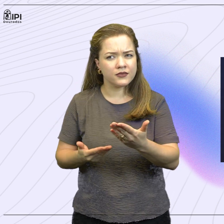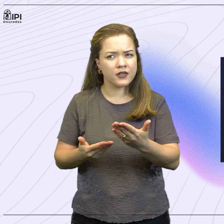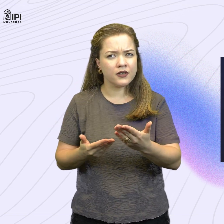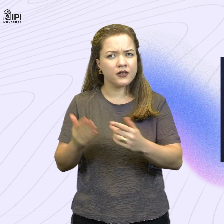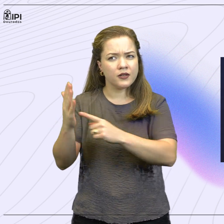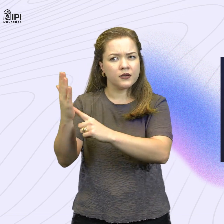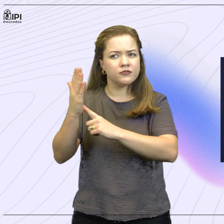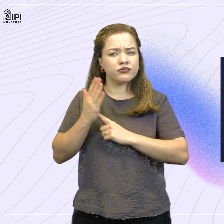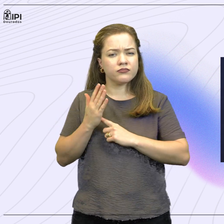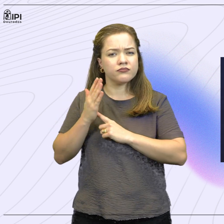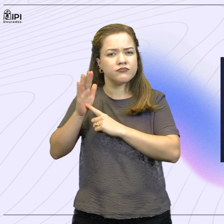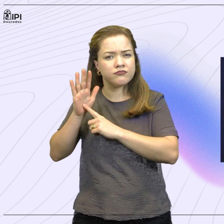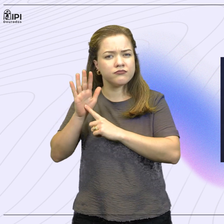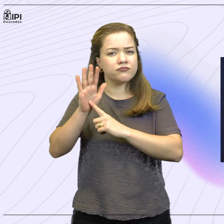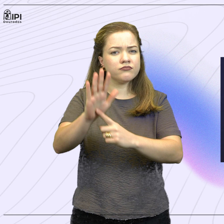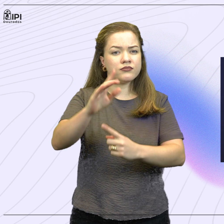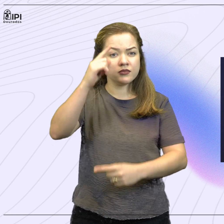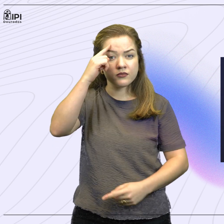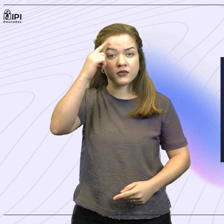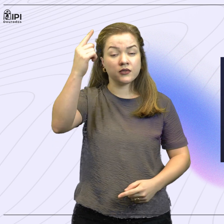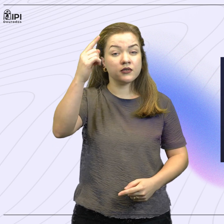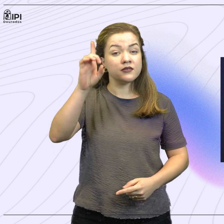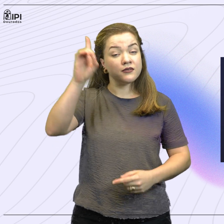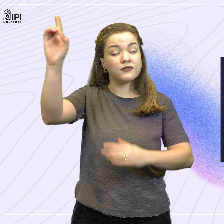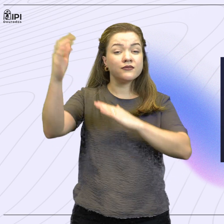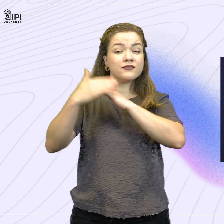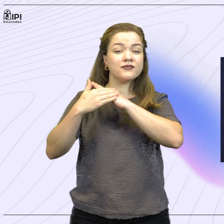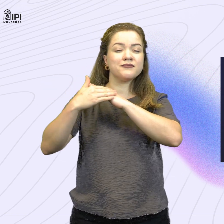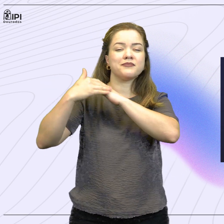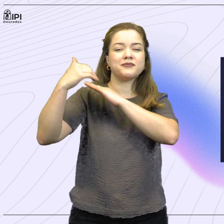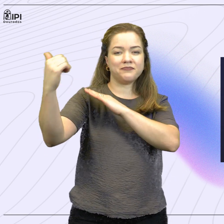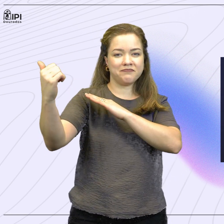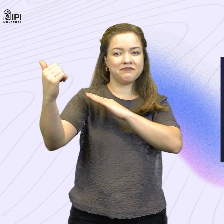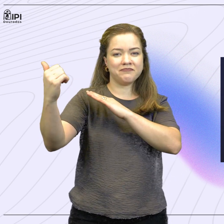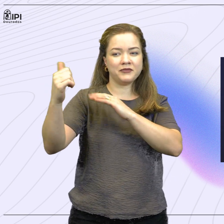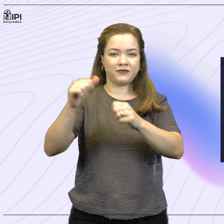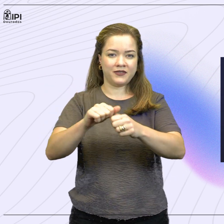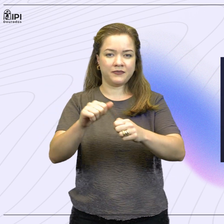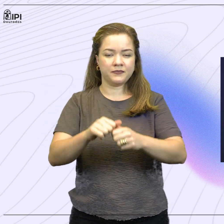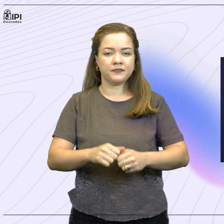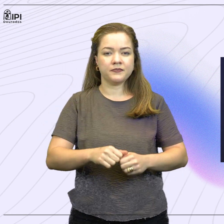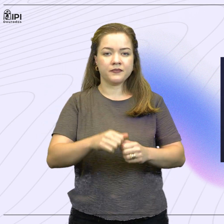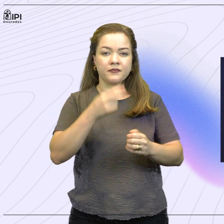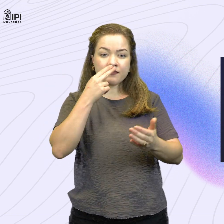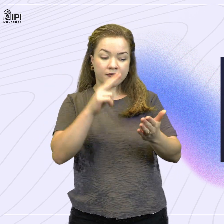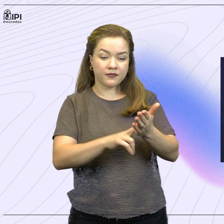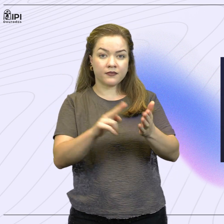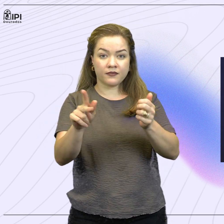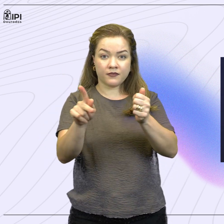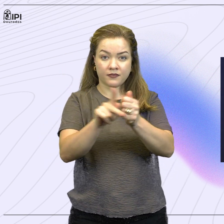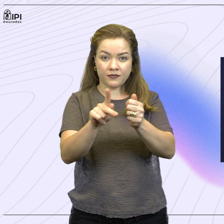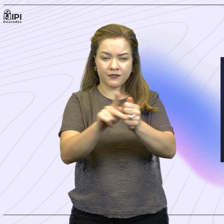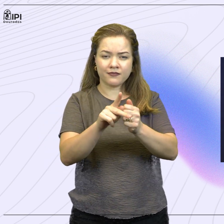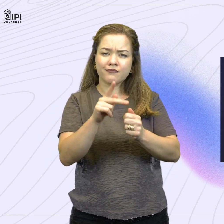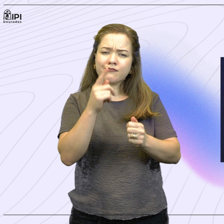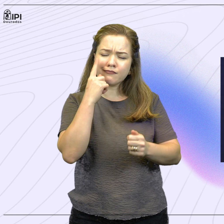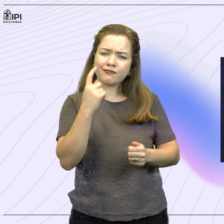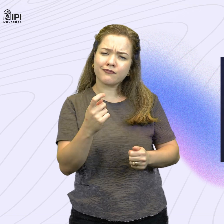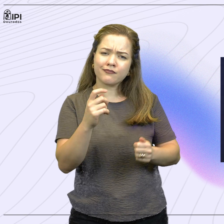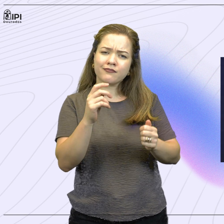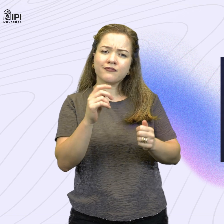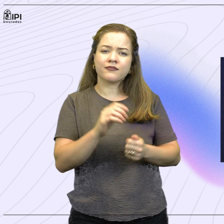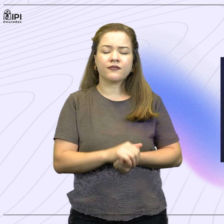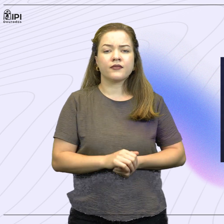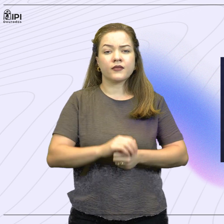para você, essa ideia daquilo que Deus tem nos chamado a realizar. E essa carta de Pedro é interessante, nesse texto aqui,